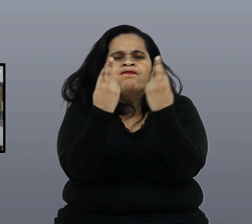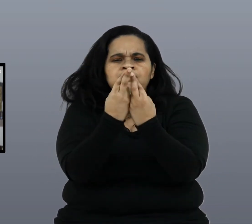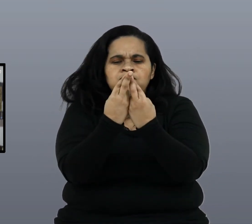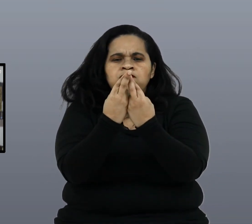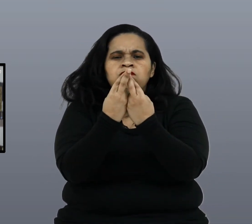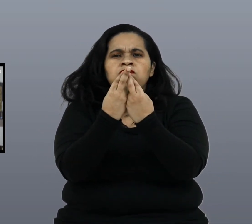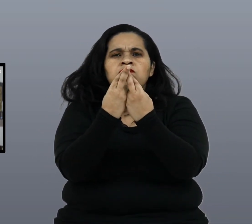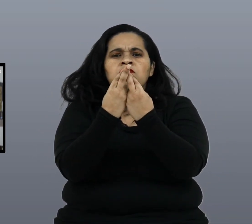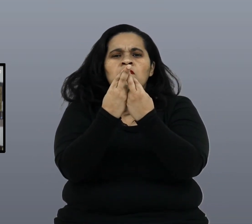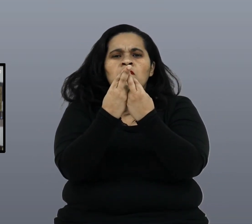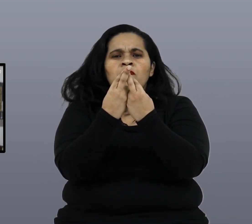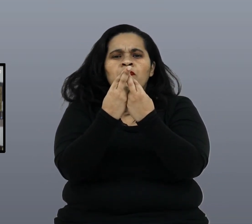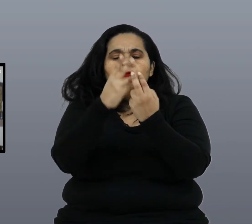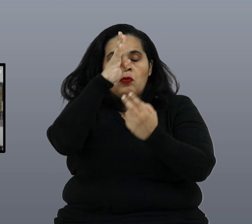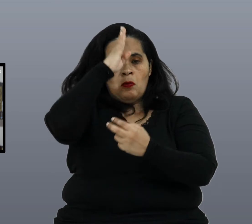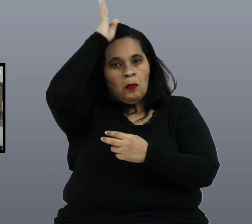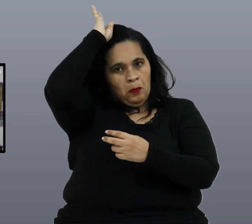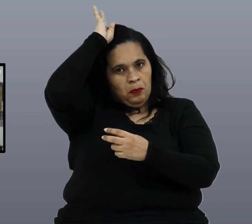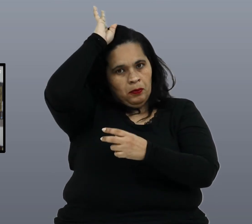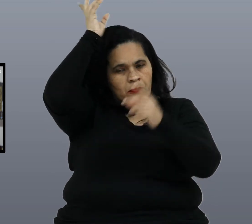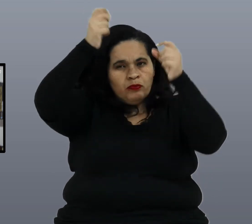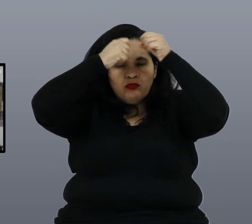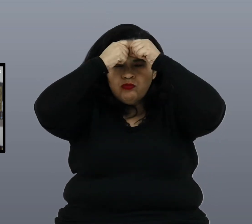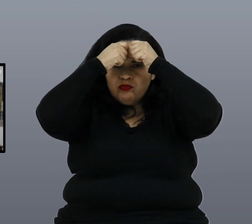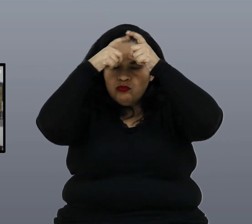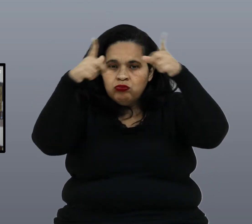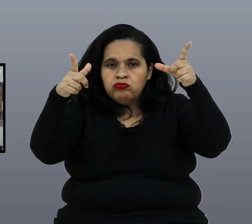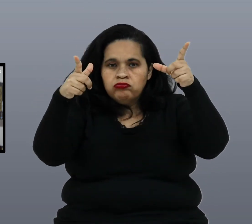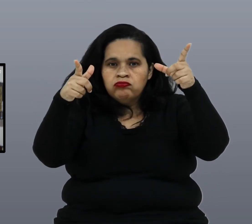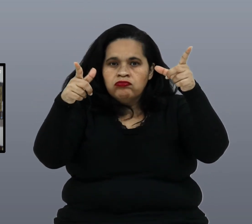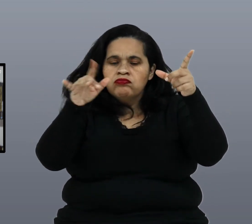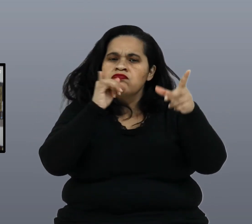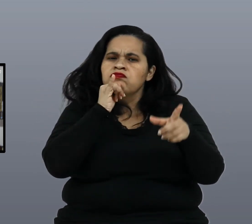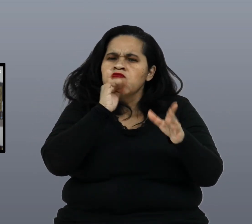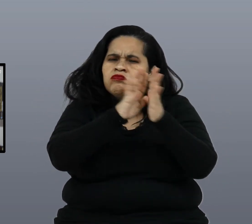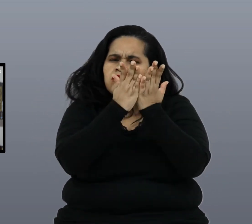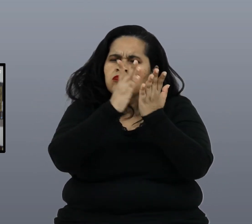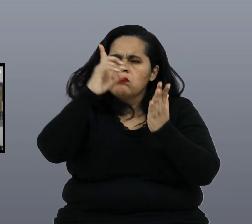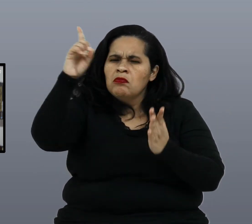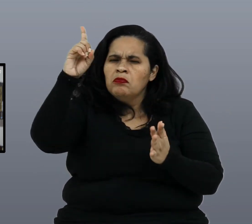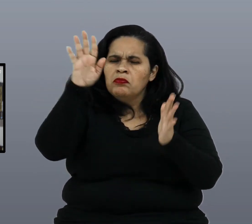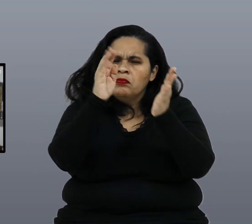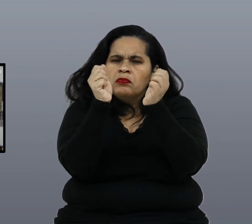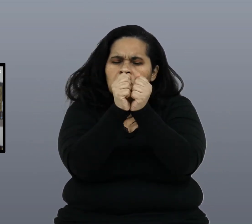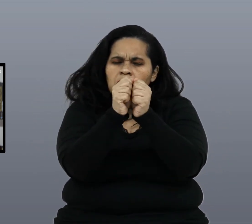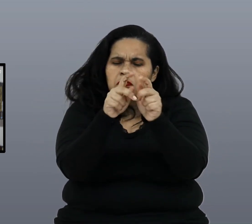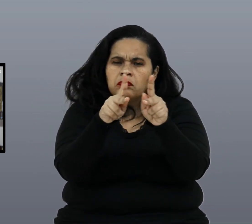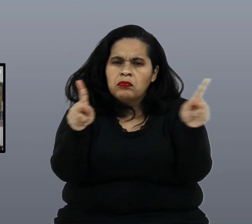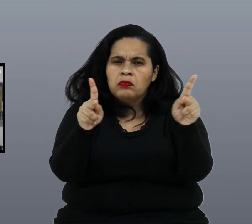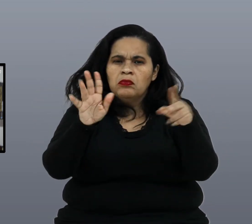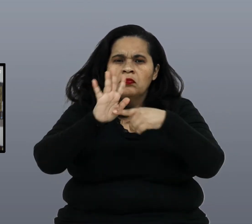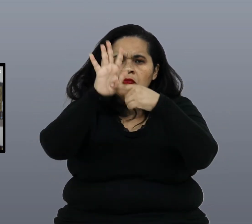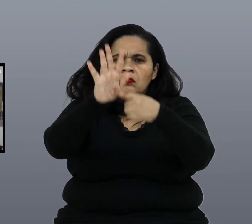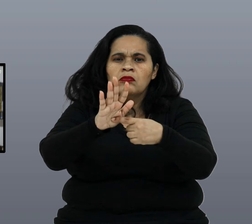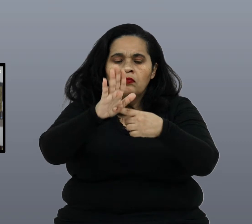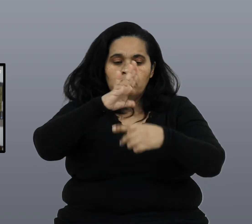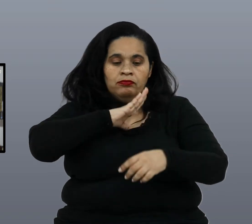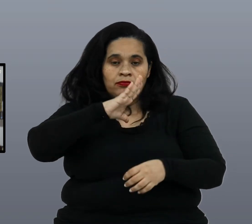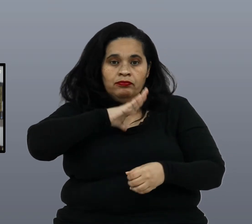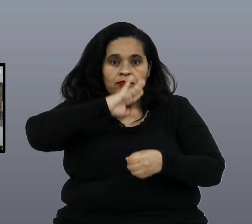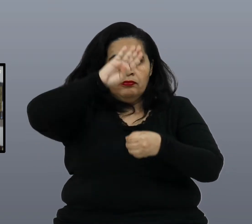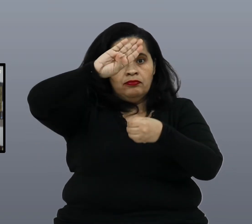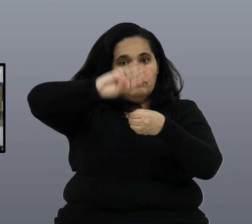sua forma de encarar as coisas de Deus, que o livro de Apocalipse chama da cidade Babilônia, da Babilônia,